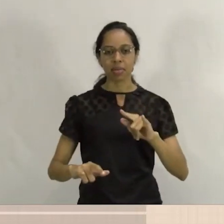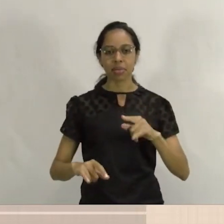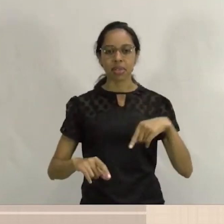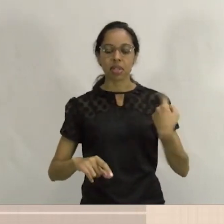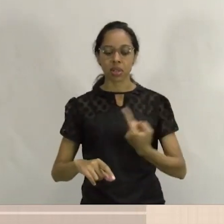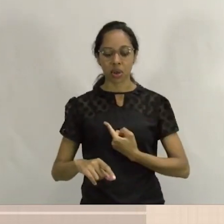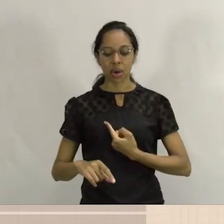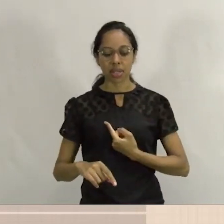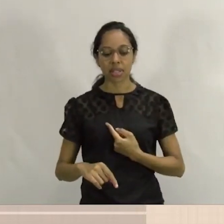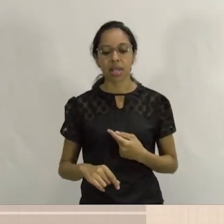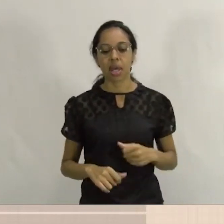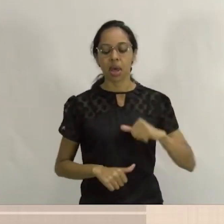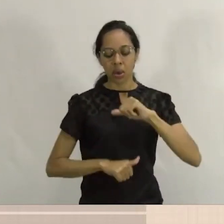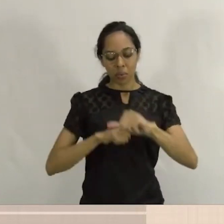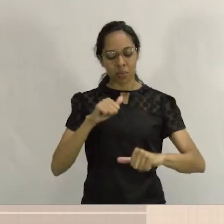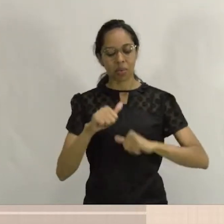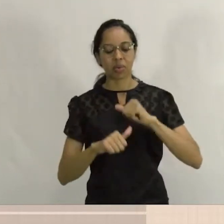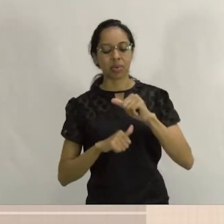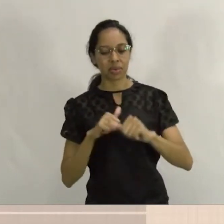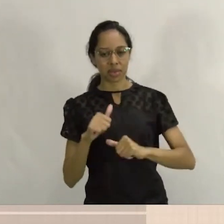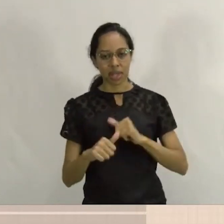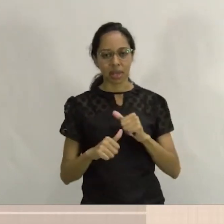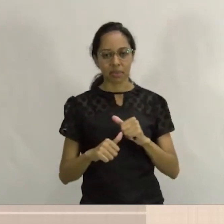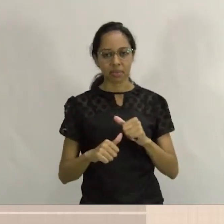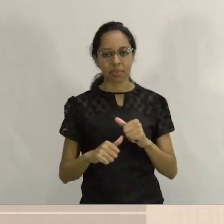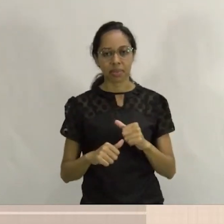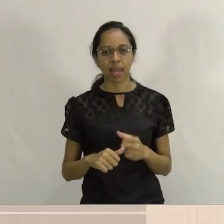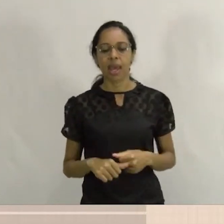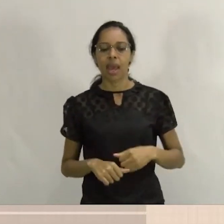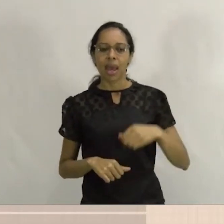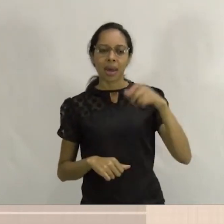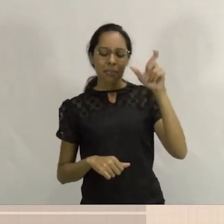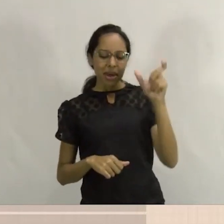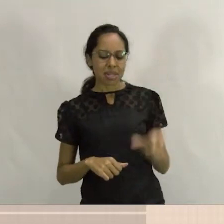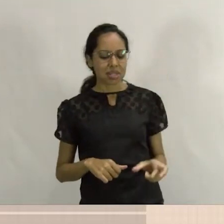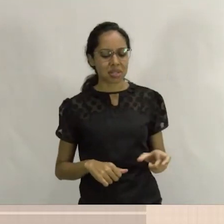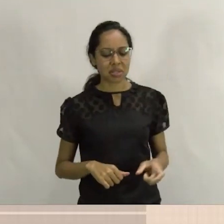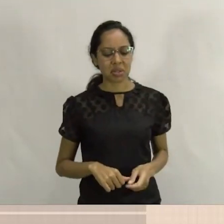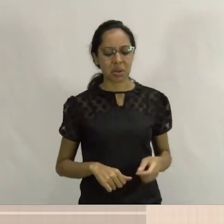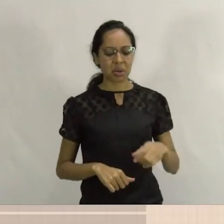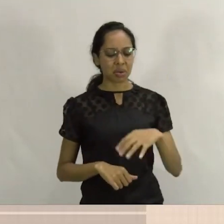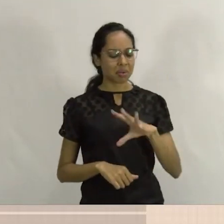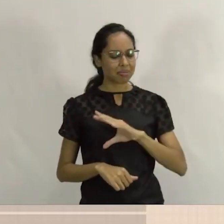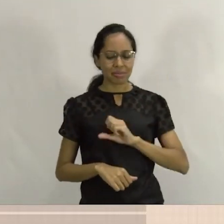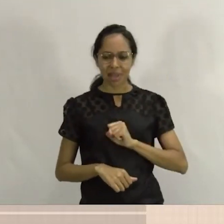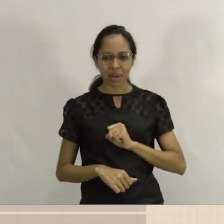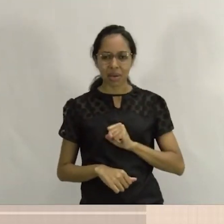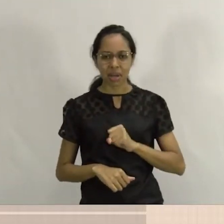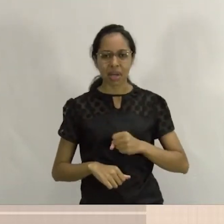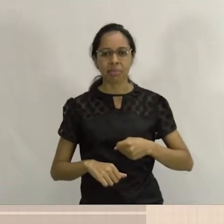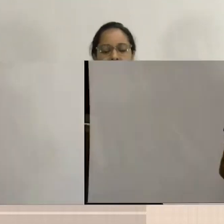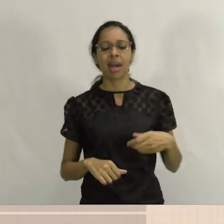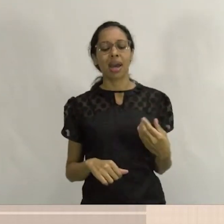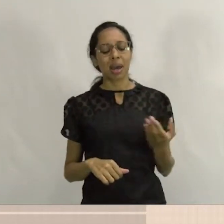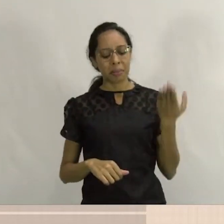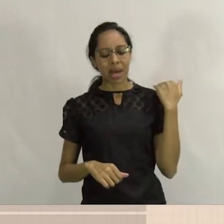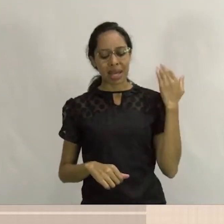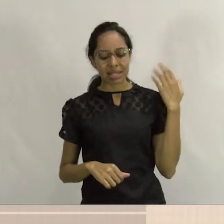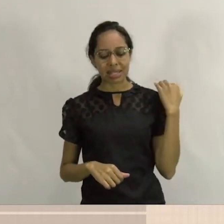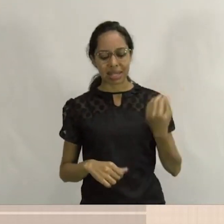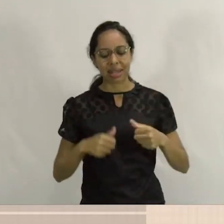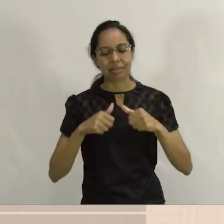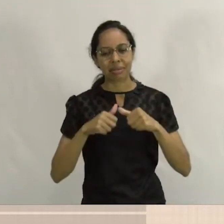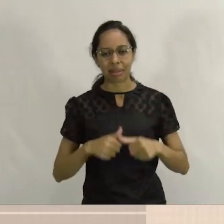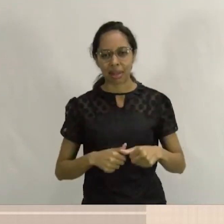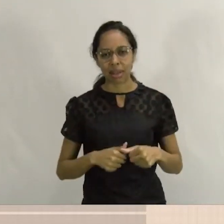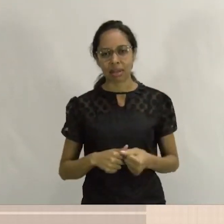morte. Então quem não ama ainda está na casa antiga. E quem ama já foi para a casa nova. Todo aquele que odeia seu